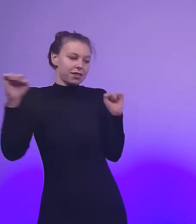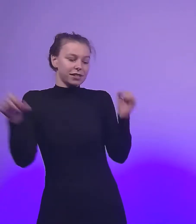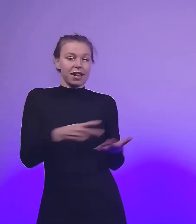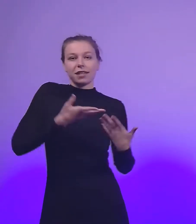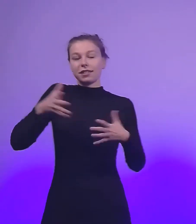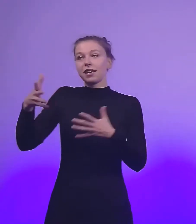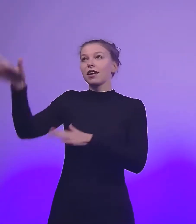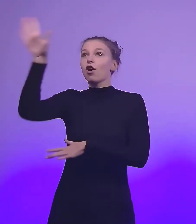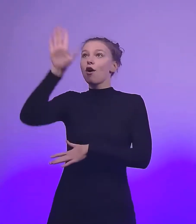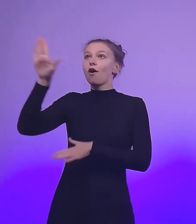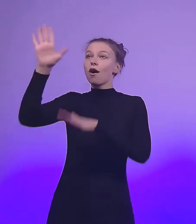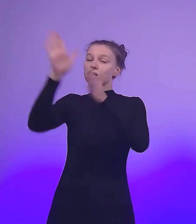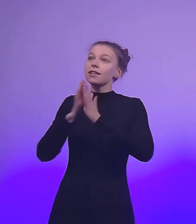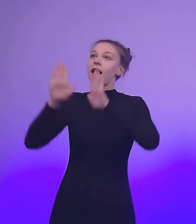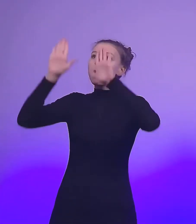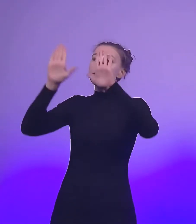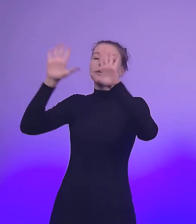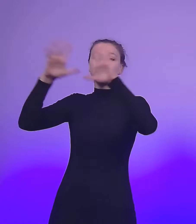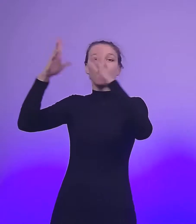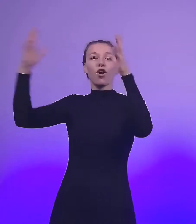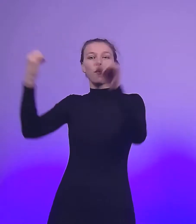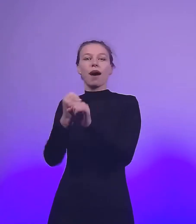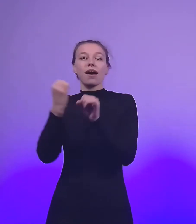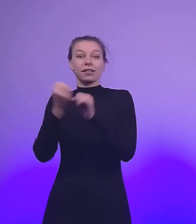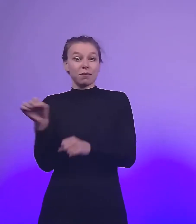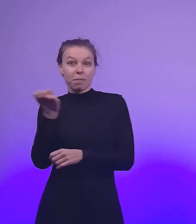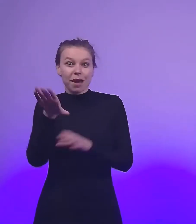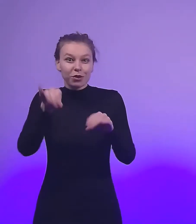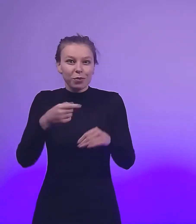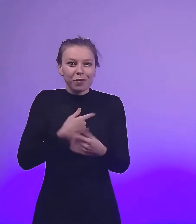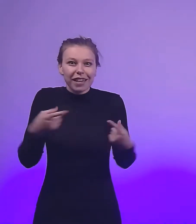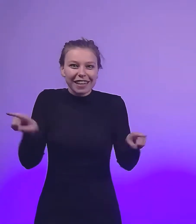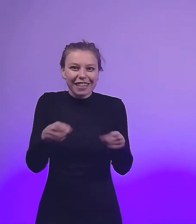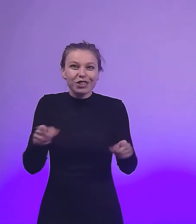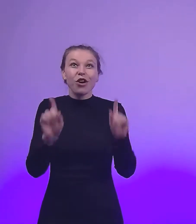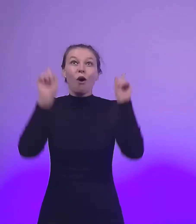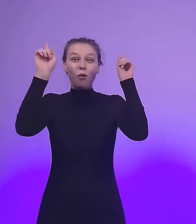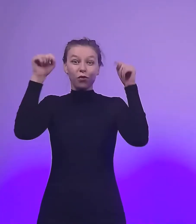ons mee met het liedje Onder, Boven, Voor en Achter.